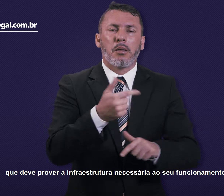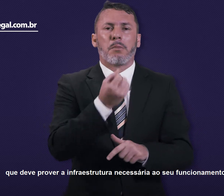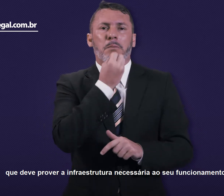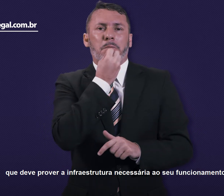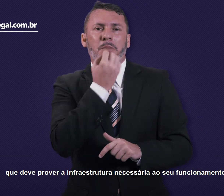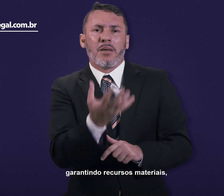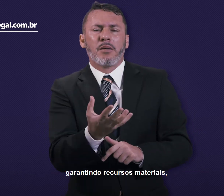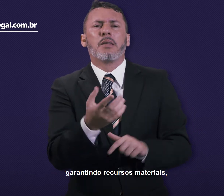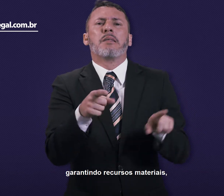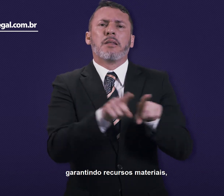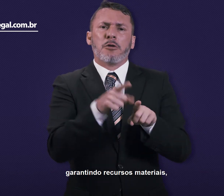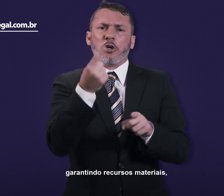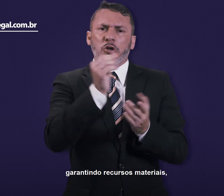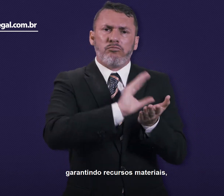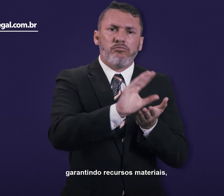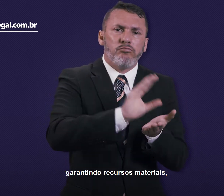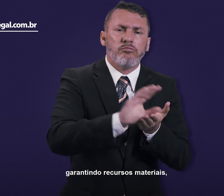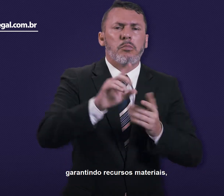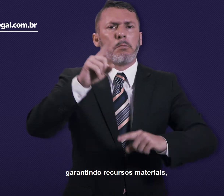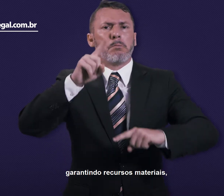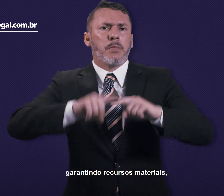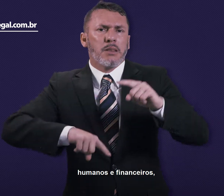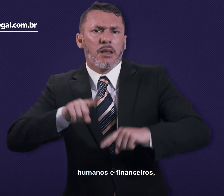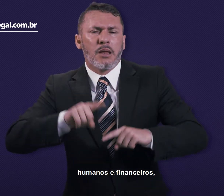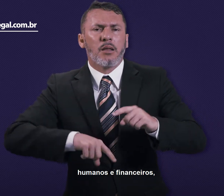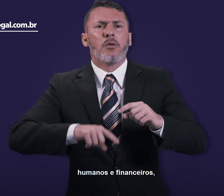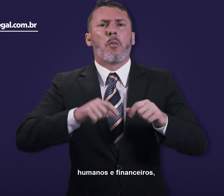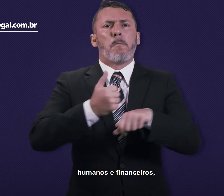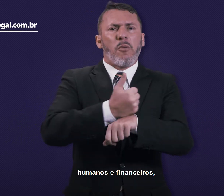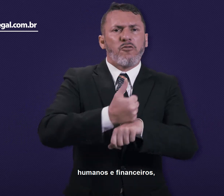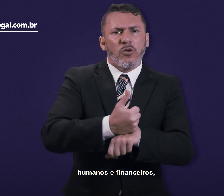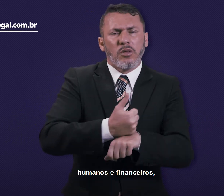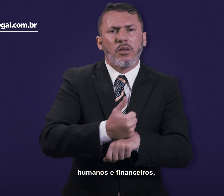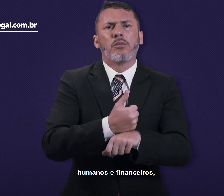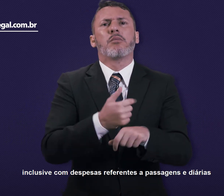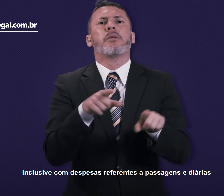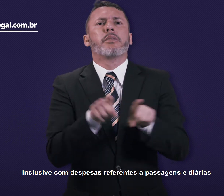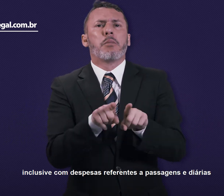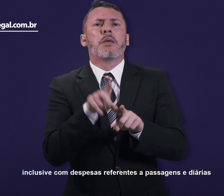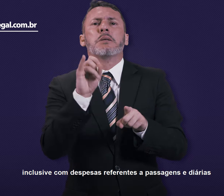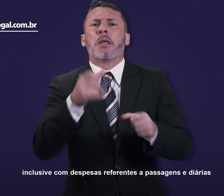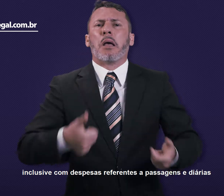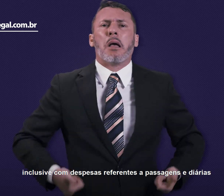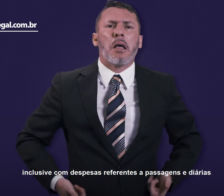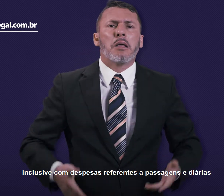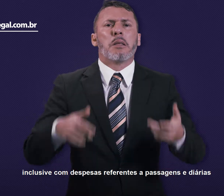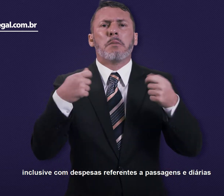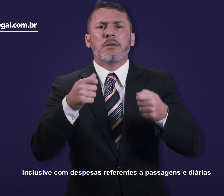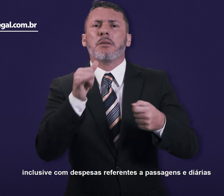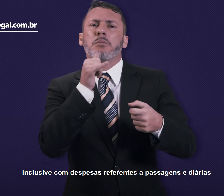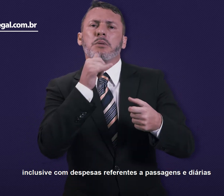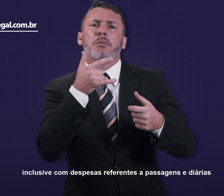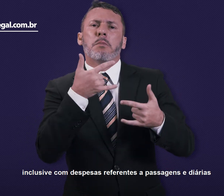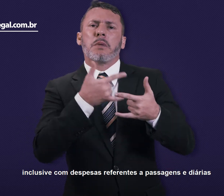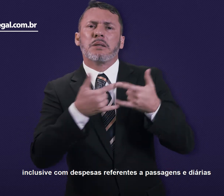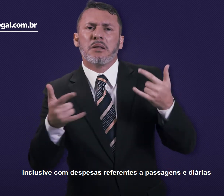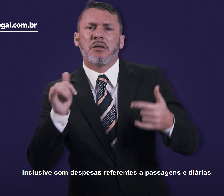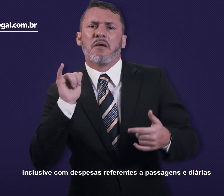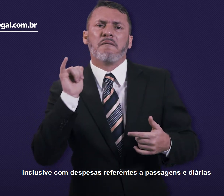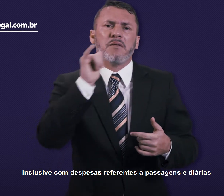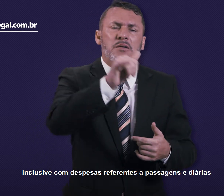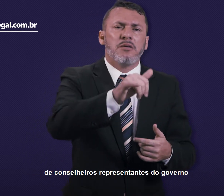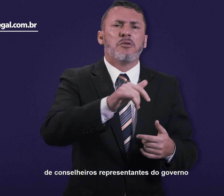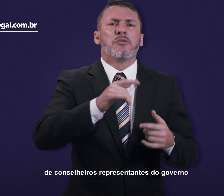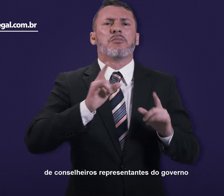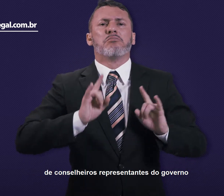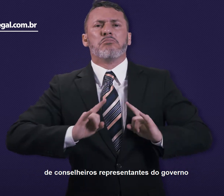seu funcionamento, garantindo recursos materiais, humanos e financeiros, inclusive com despesas referentes a passagens